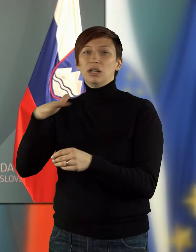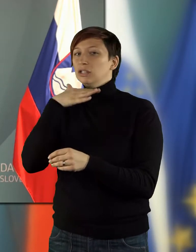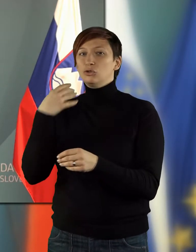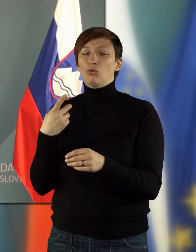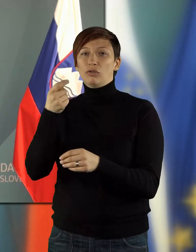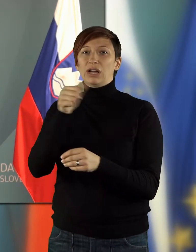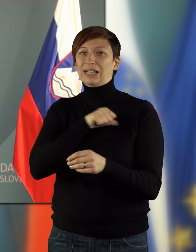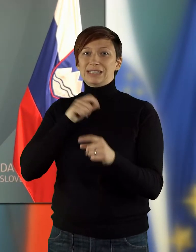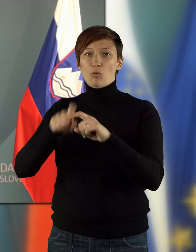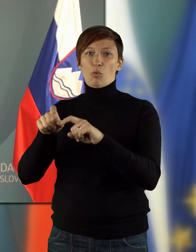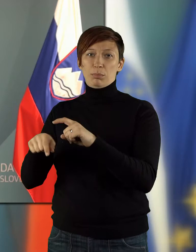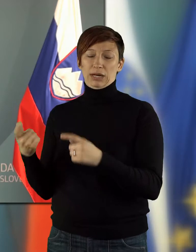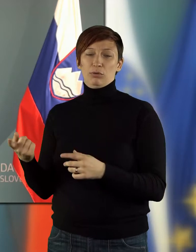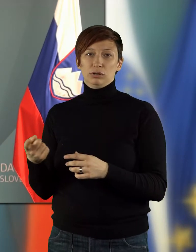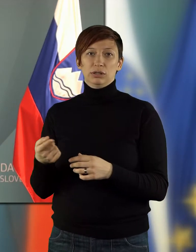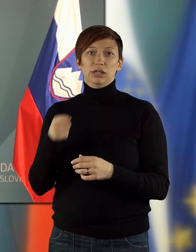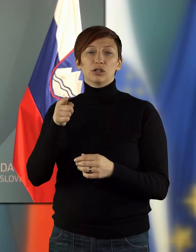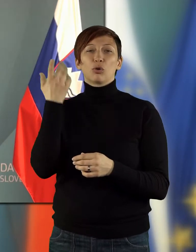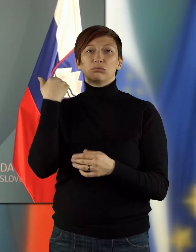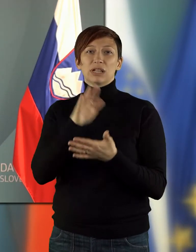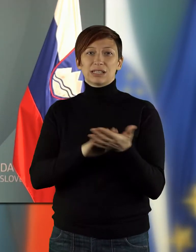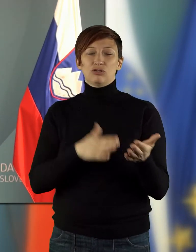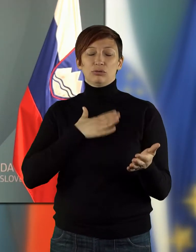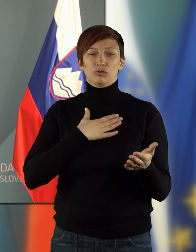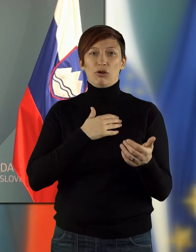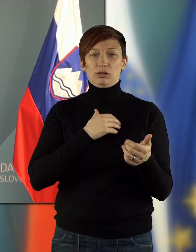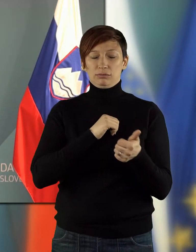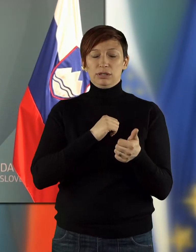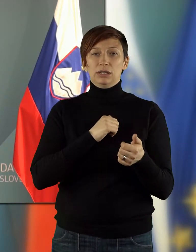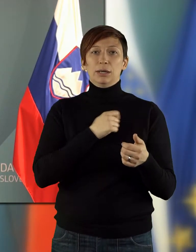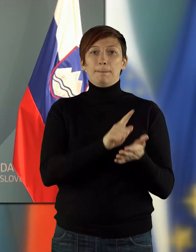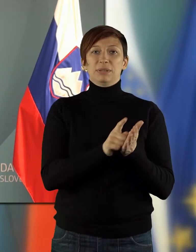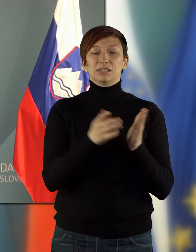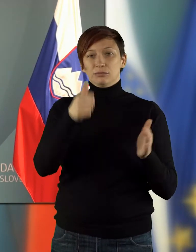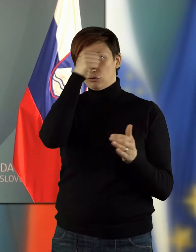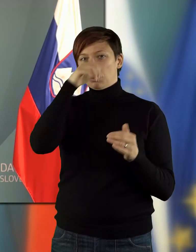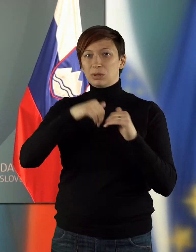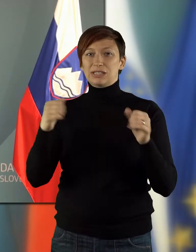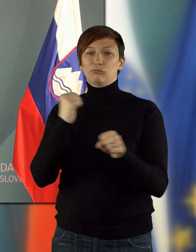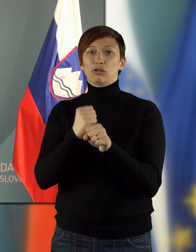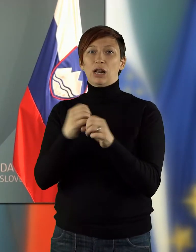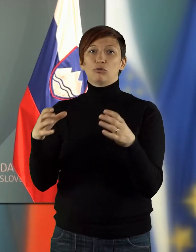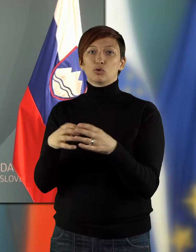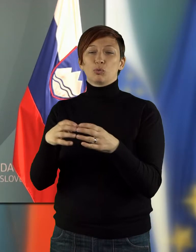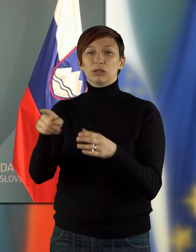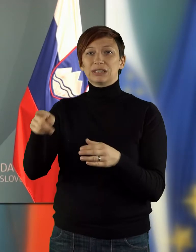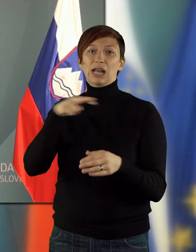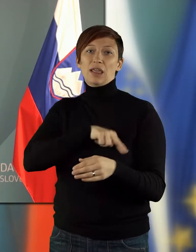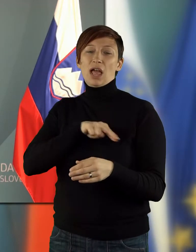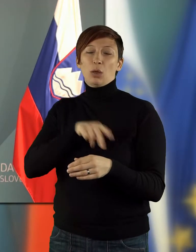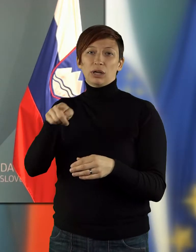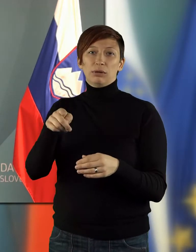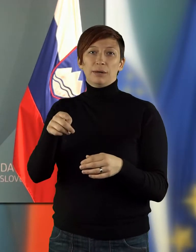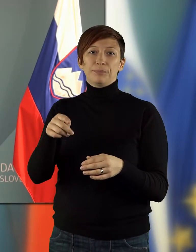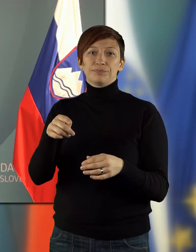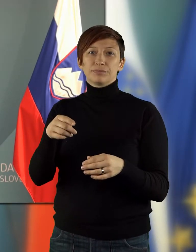kadre, da ni dovolj vlaganja samo v opremo. Takoj na začetku svojega mandata sem imenovala posebno delovno skupino,